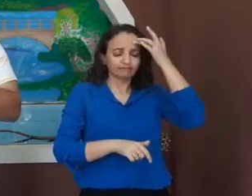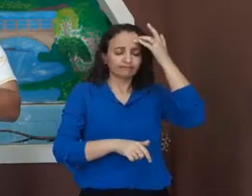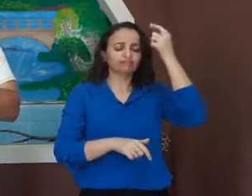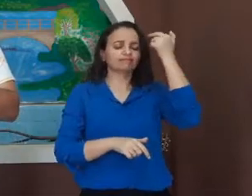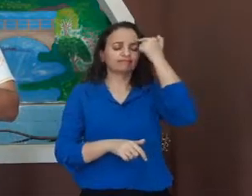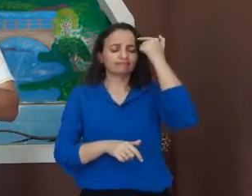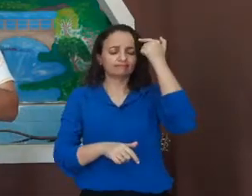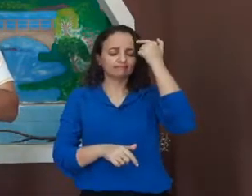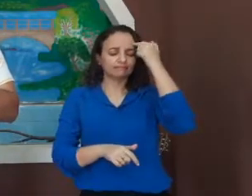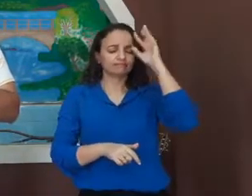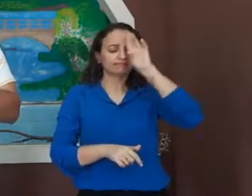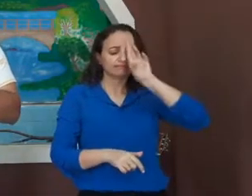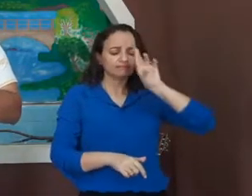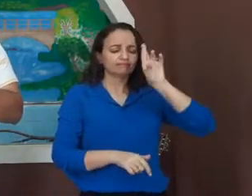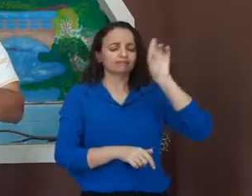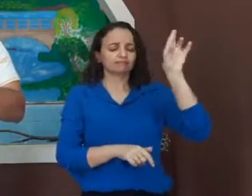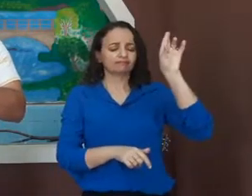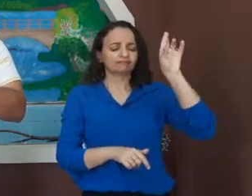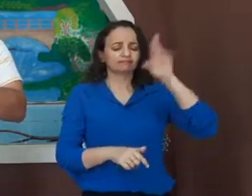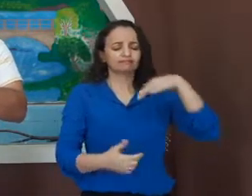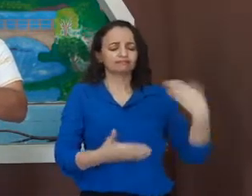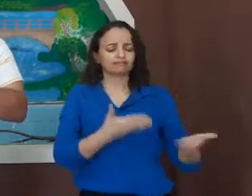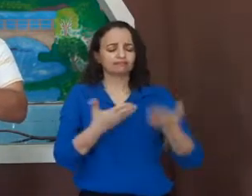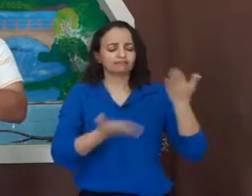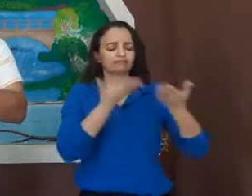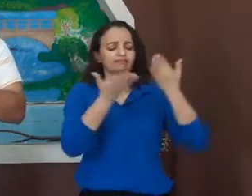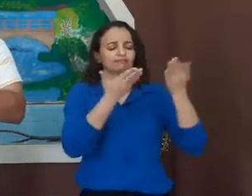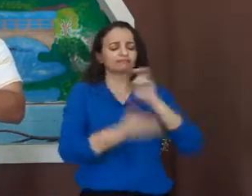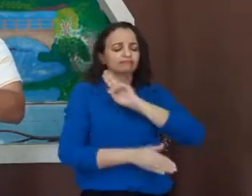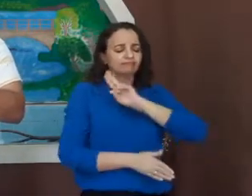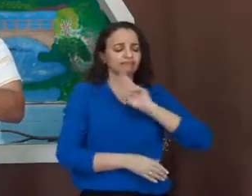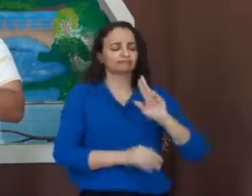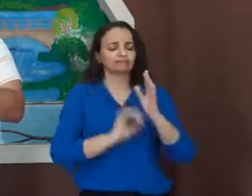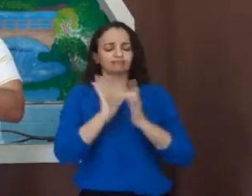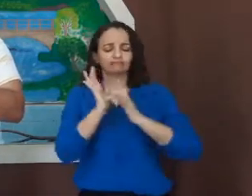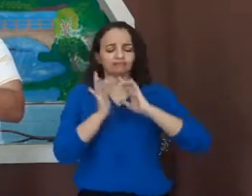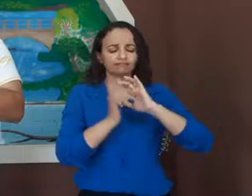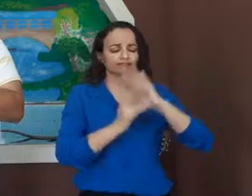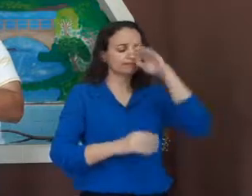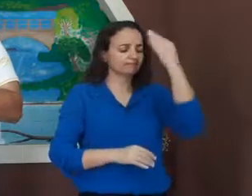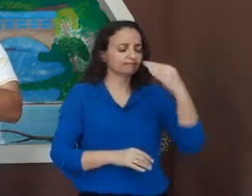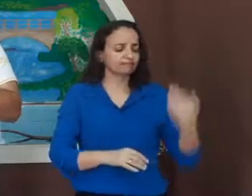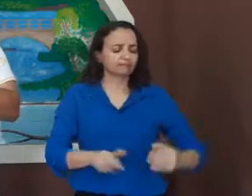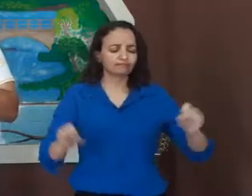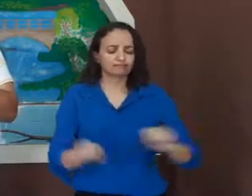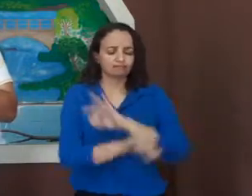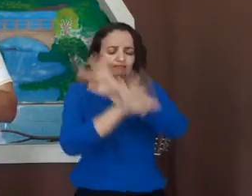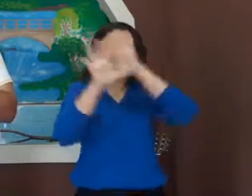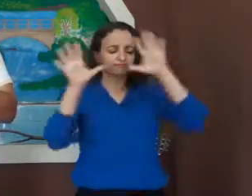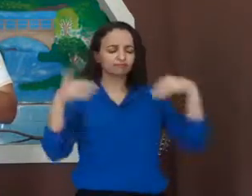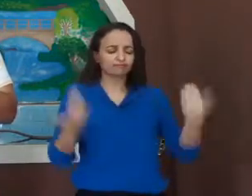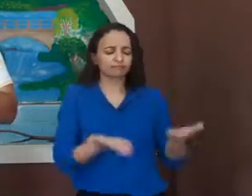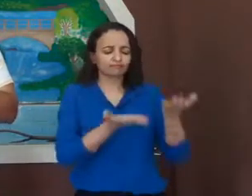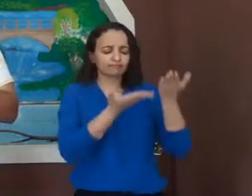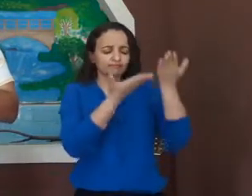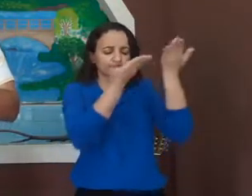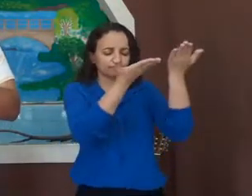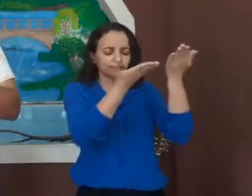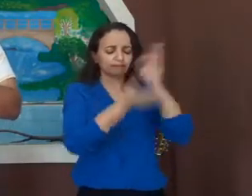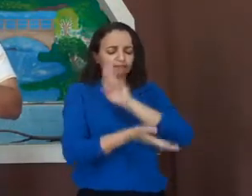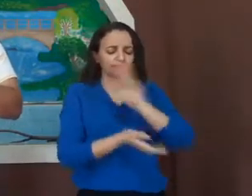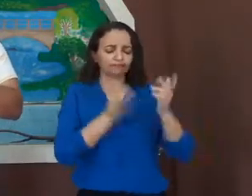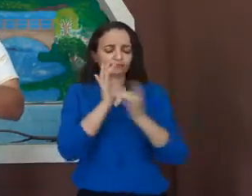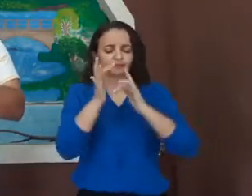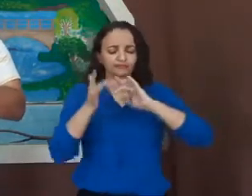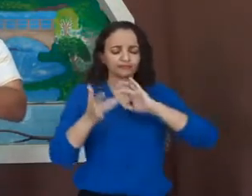louvando, exaltando e engrandecendo o teu santo e maravilhoso nome. Pois só o Senhor é digno, toda a honra, toda a glória e de todo louvor. Em